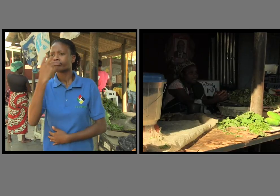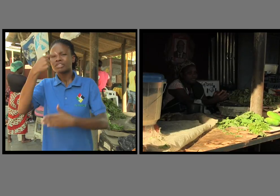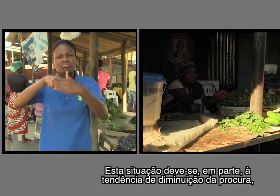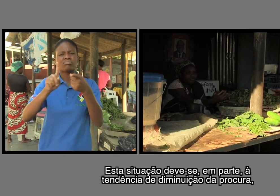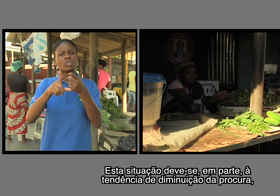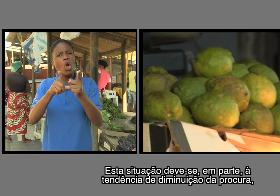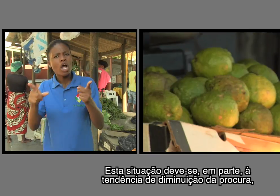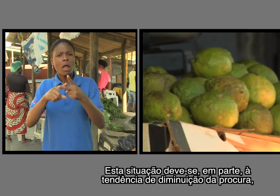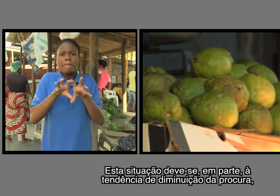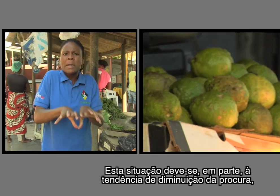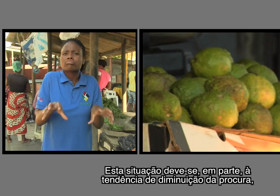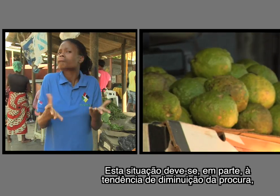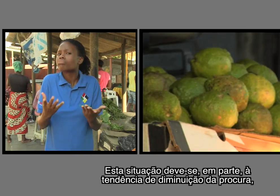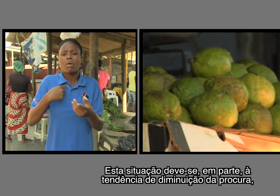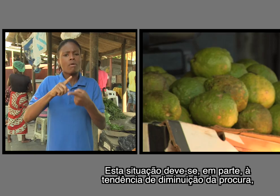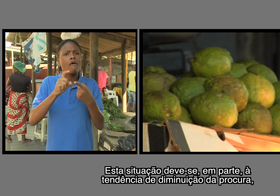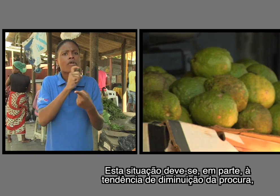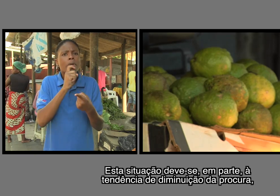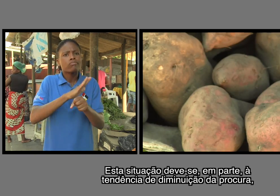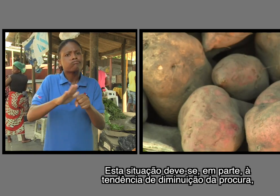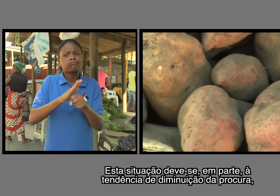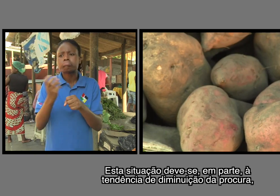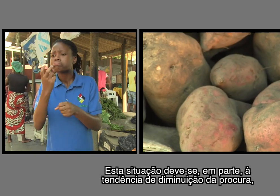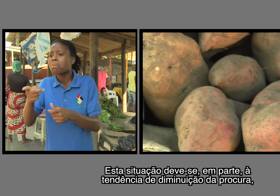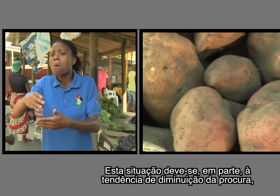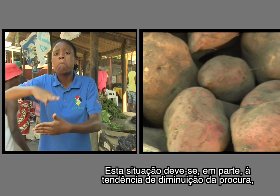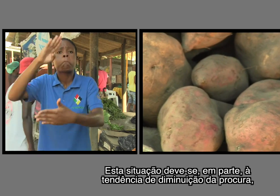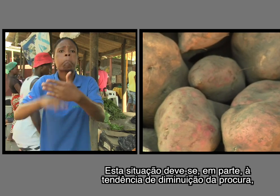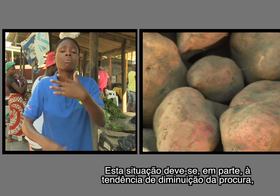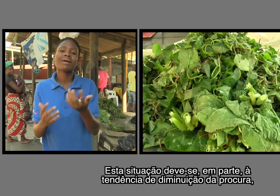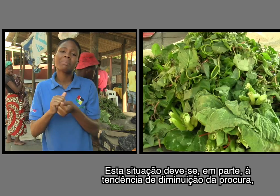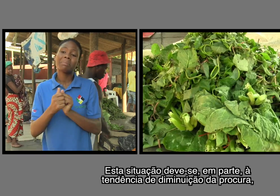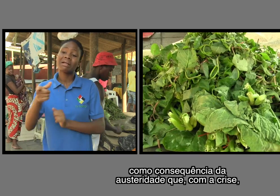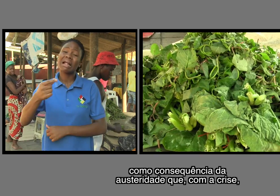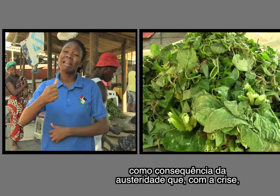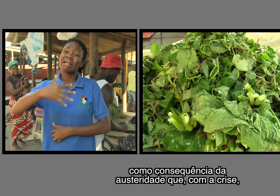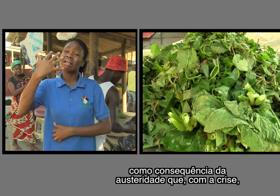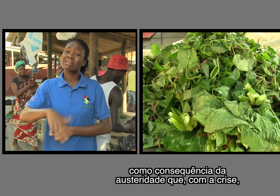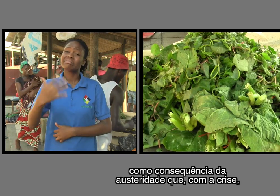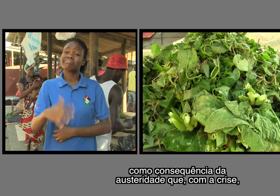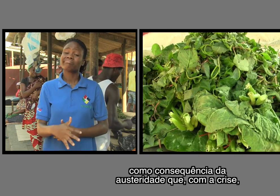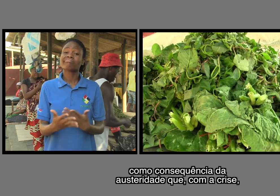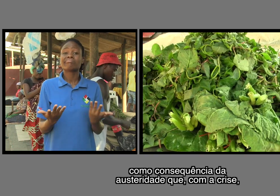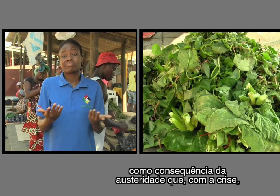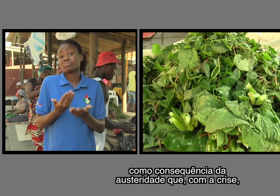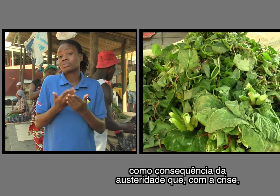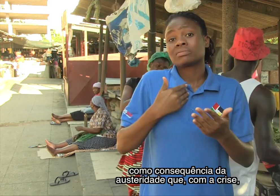Esta situação deve-se, em parte, à tendência de diminuição da procura, como consequência da austeridade que,